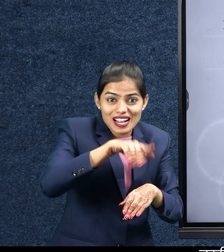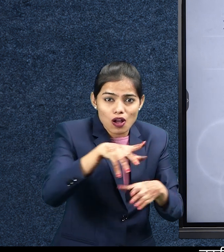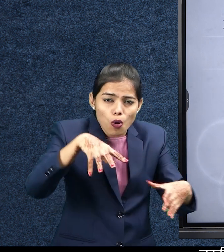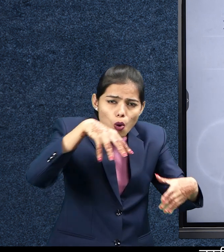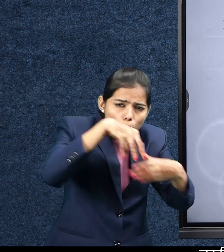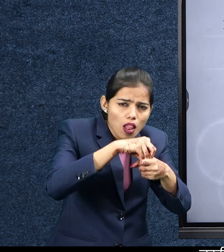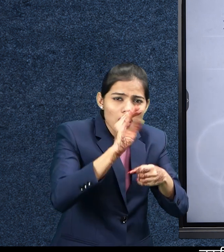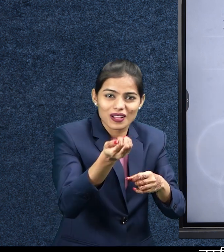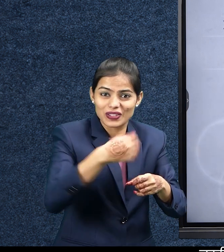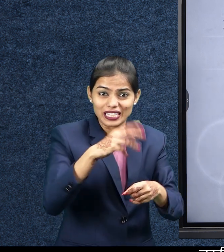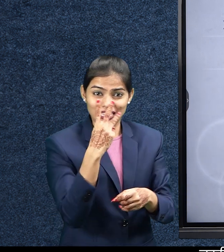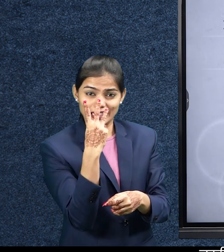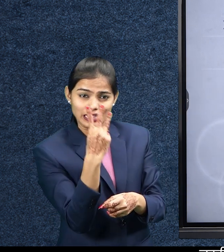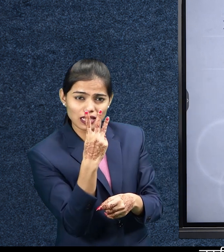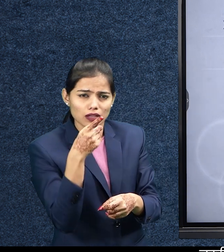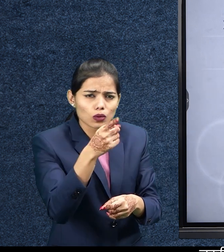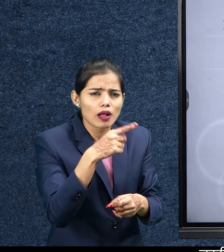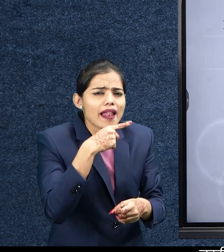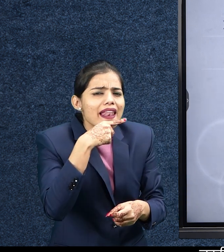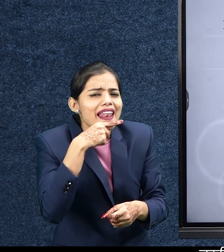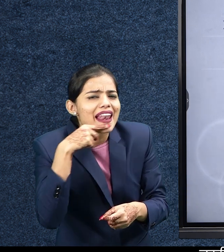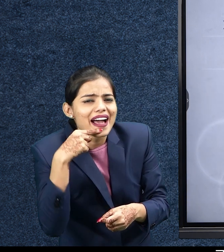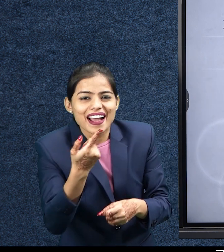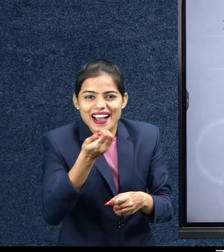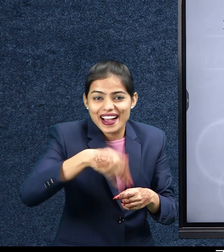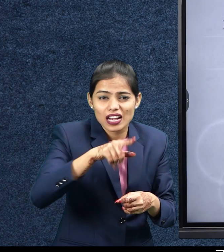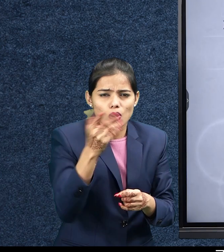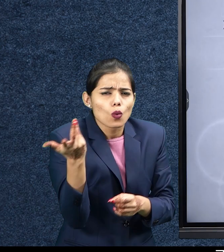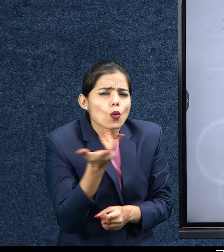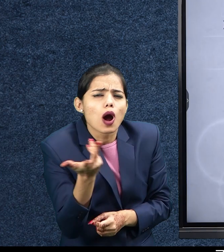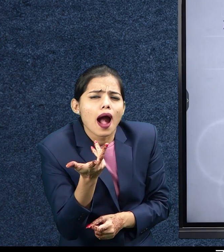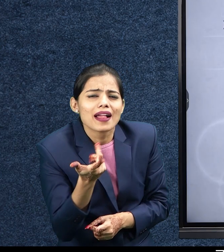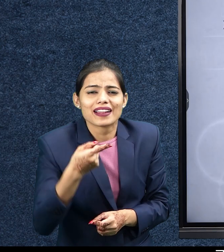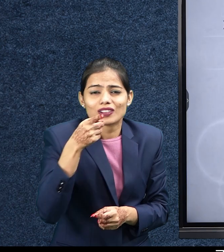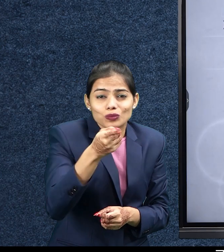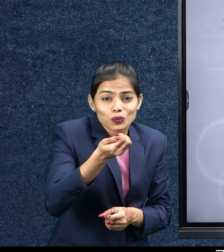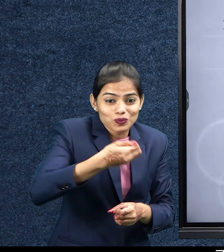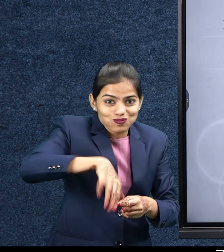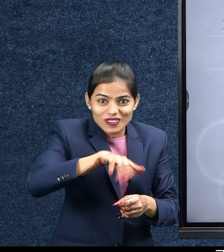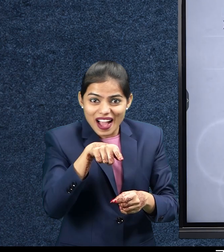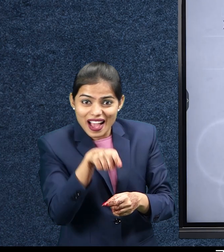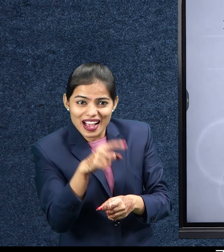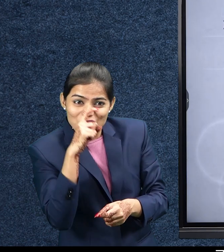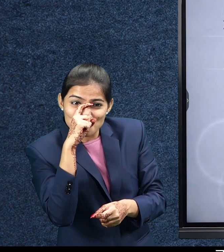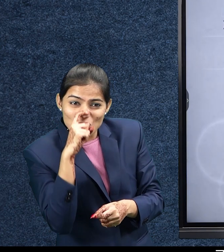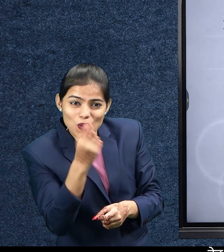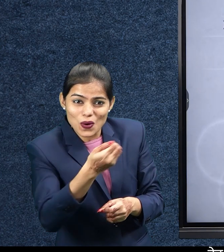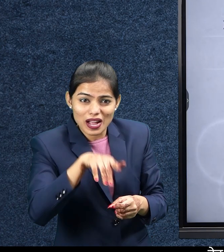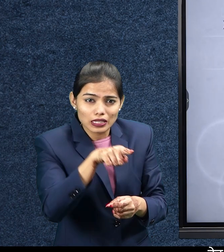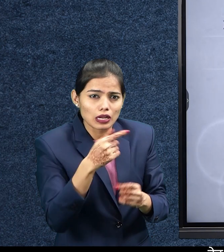तुम्ही रेड डायवर 3 रोल केला असता तरीही तुम्ही ब्लू डायवर जे रोल केले ते तुम्ही रेड डायवर रोल